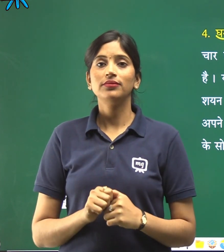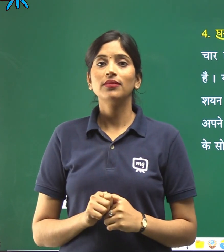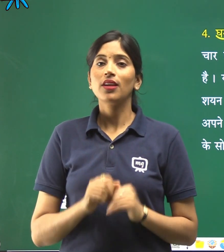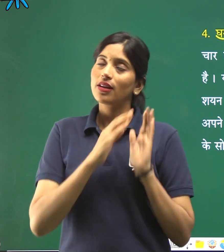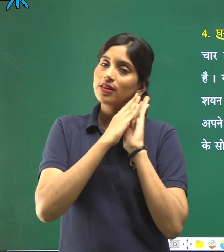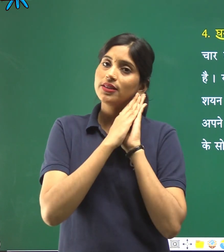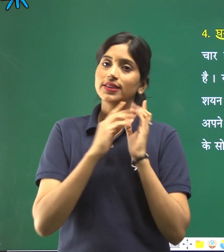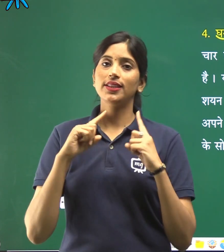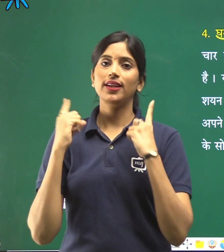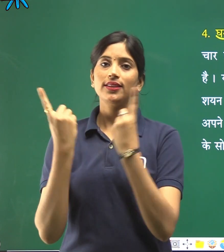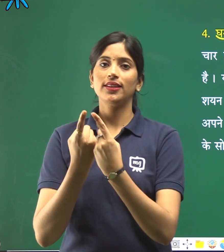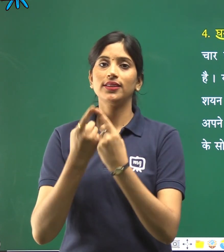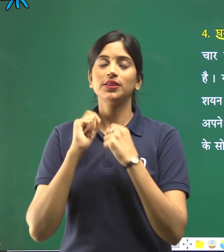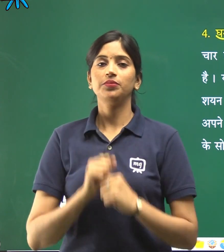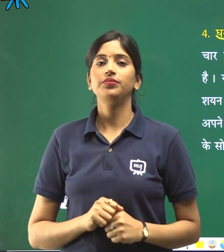शयन कक्ष।